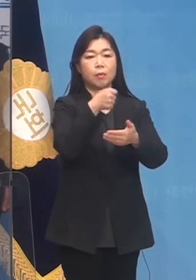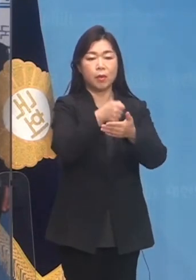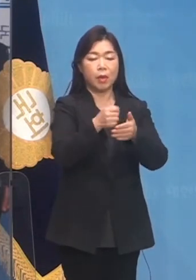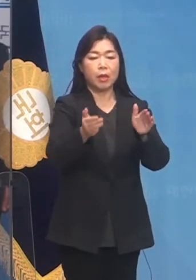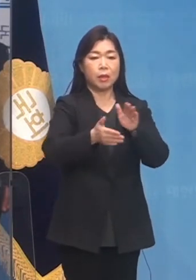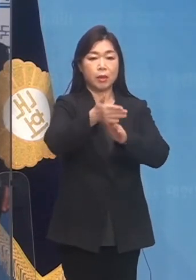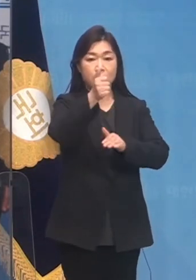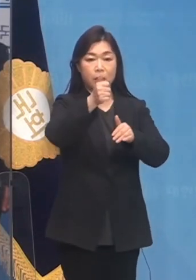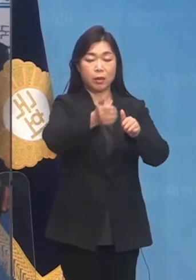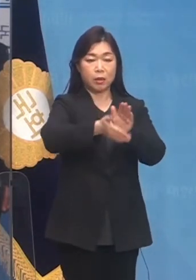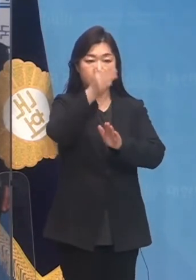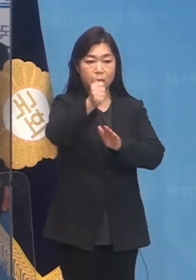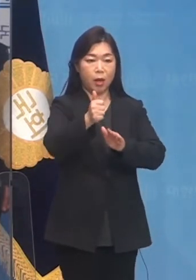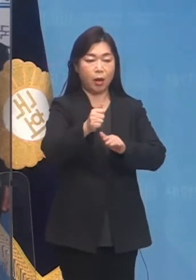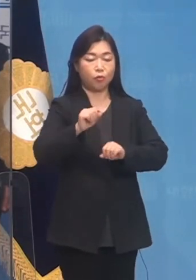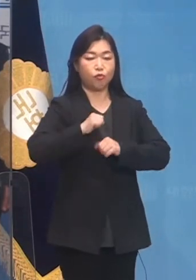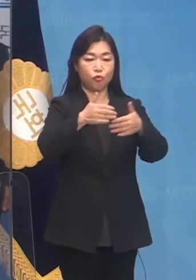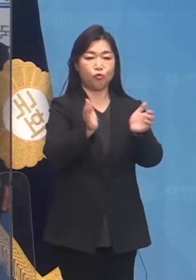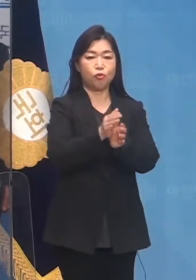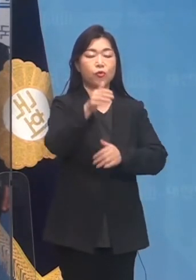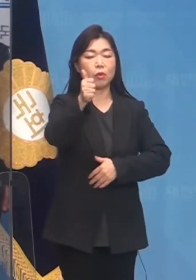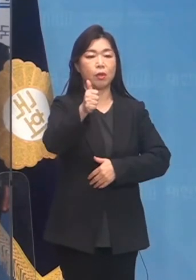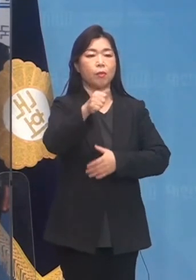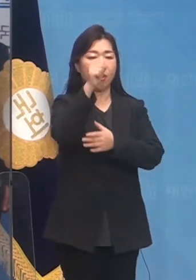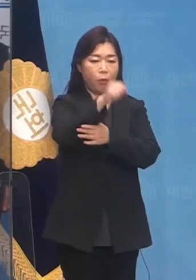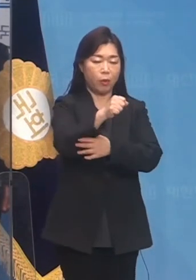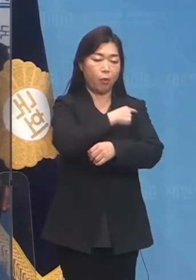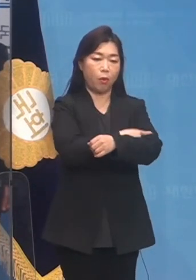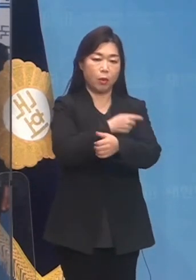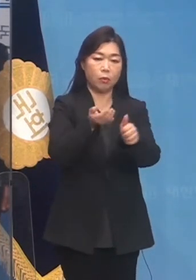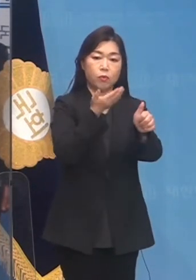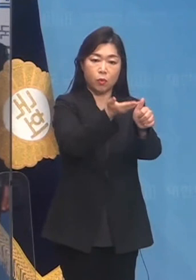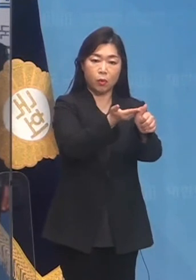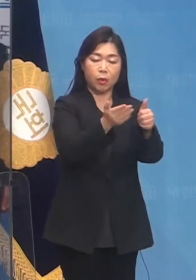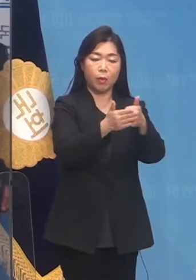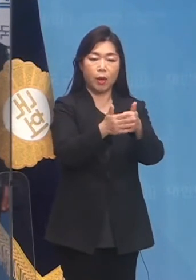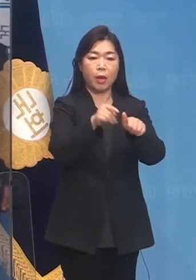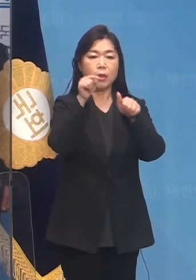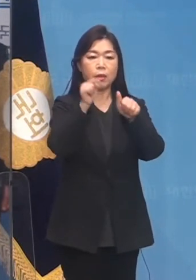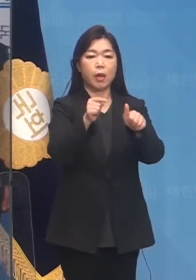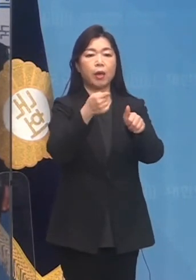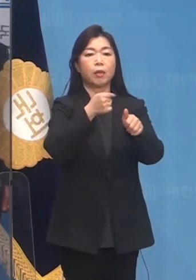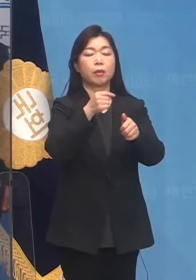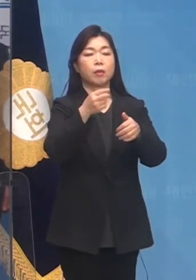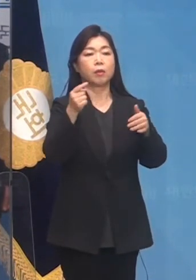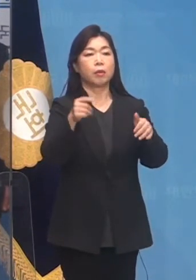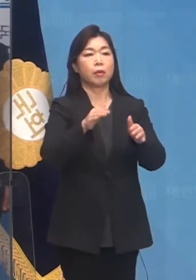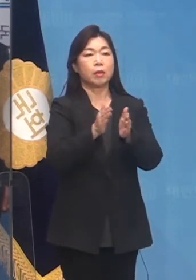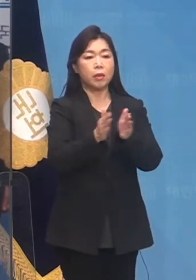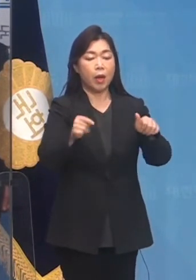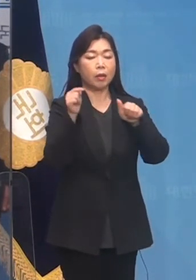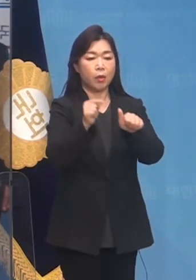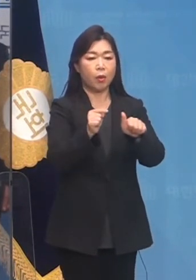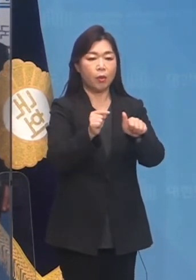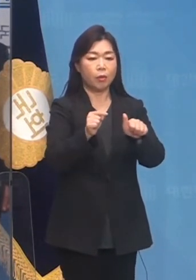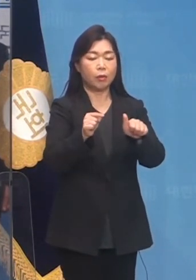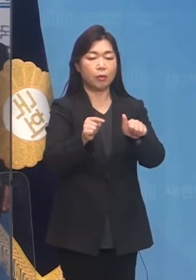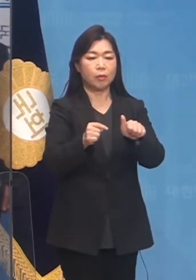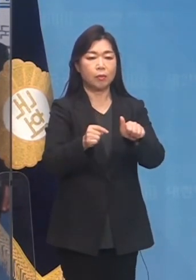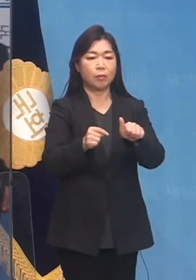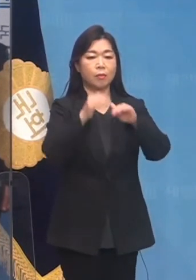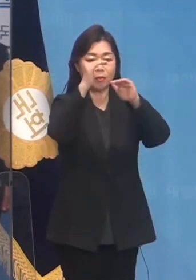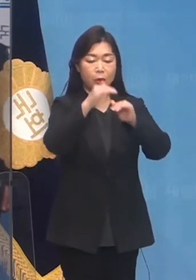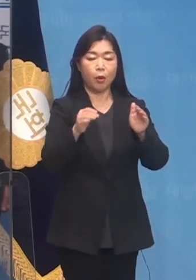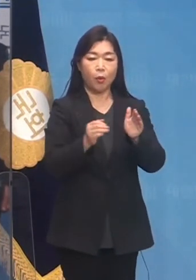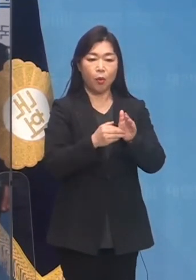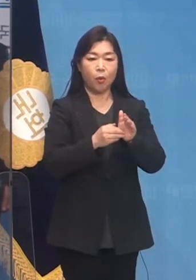시장 군수님께서 갖고 있습니다. 왜냐하면 인허가권자이기 때문에 이것을 시행령을 붙여서 농림부 축산식품부